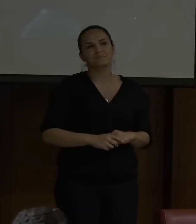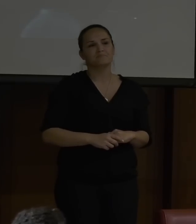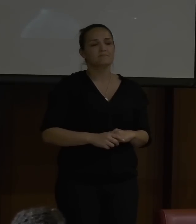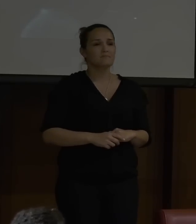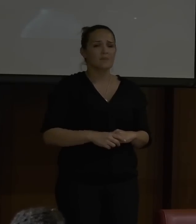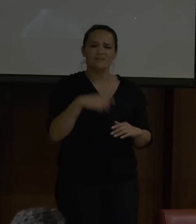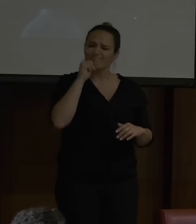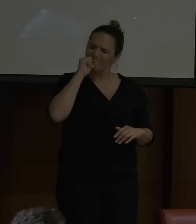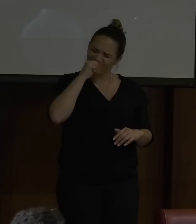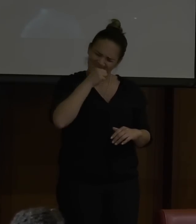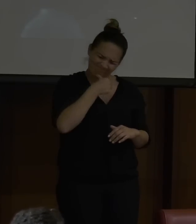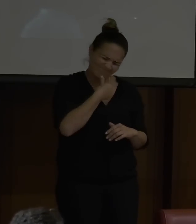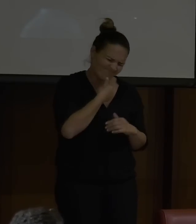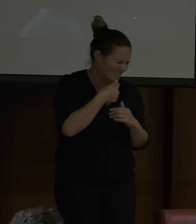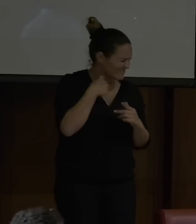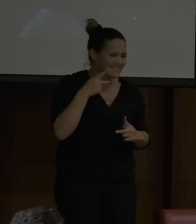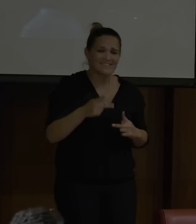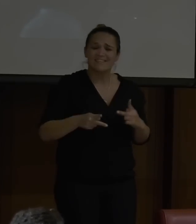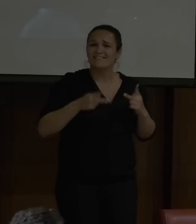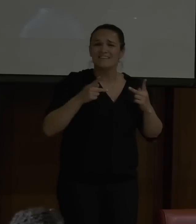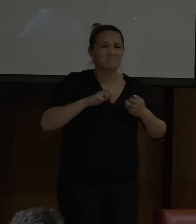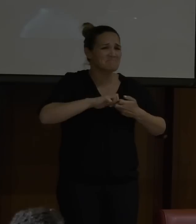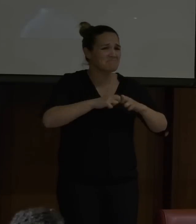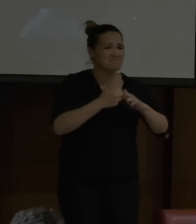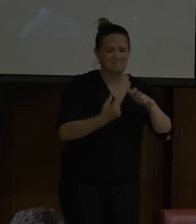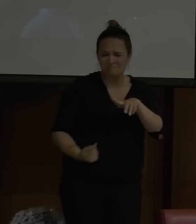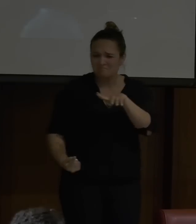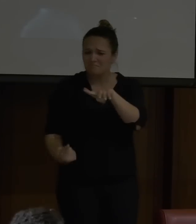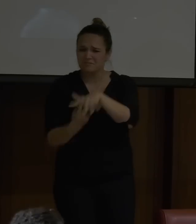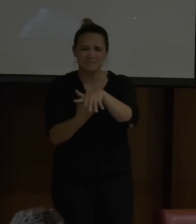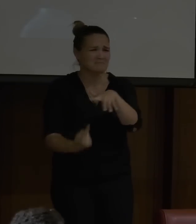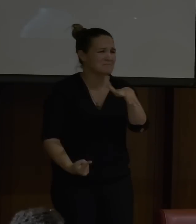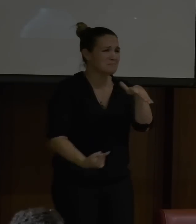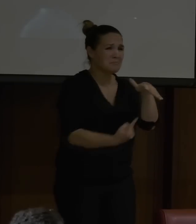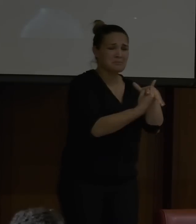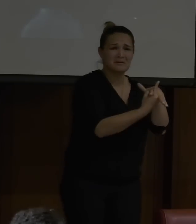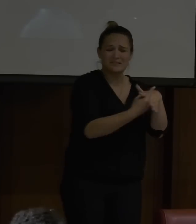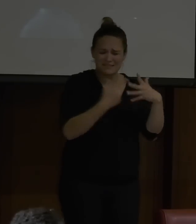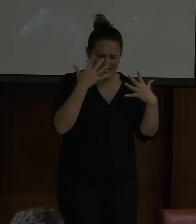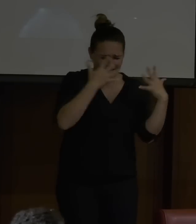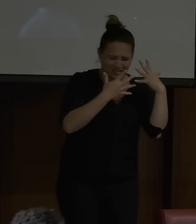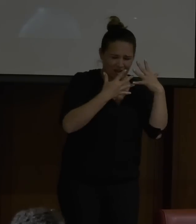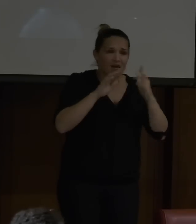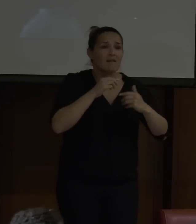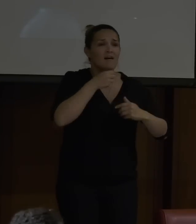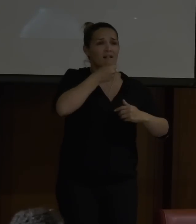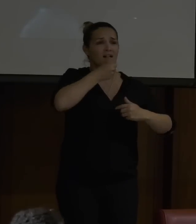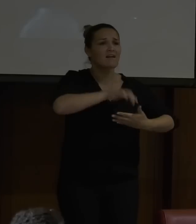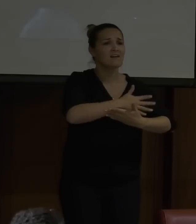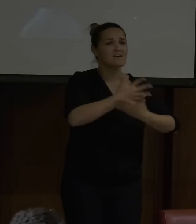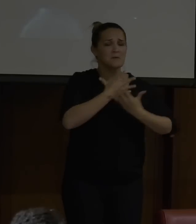He sufrido mucho en esta vida, diría que es mentira si yo no cantara. Si